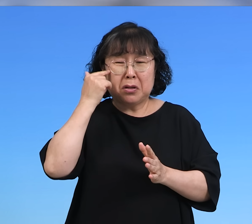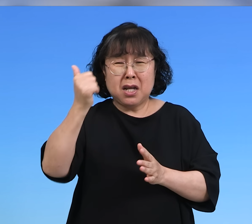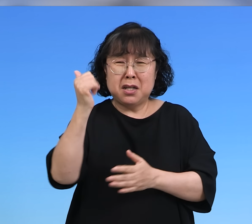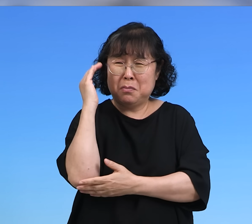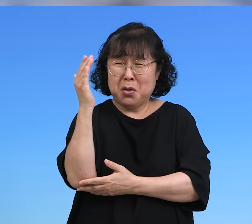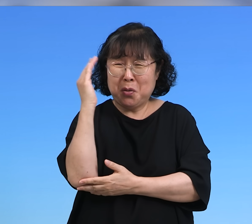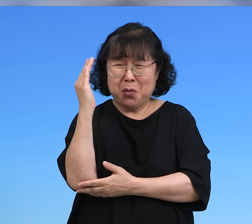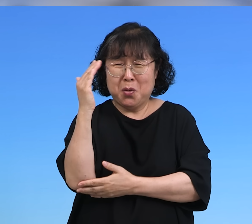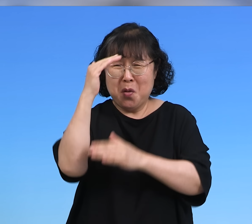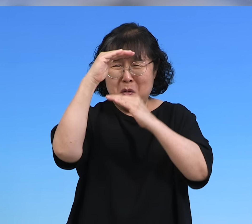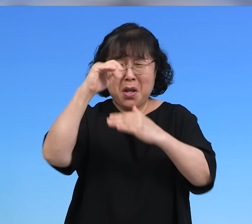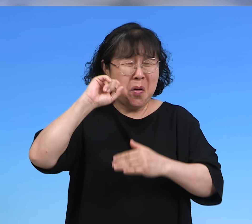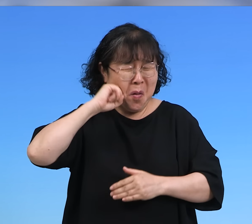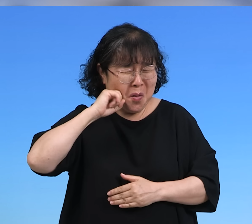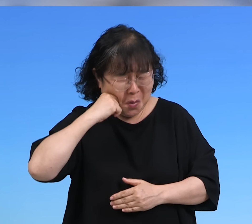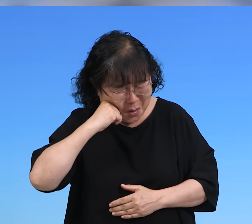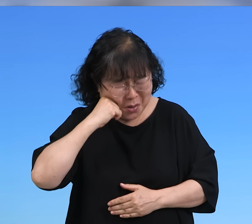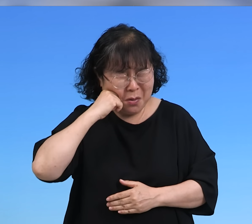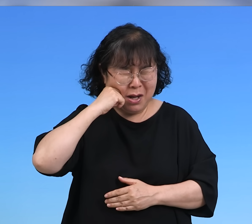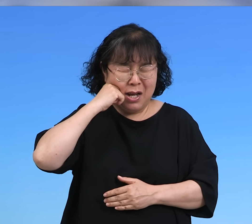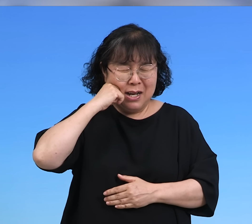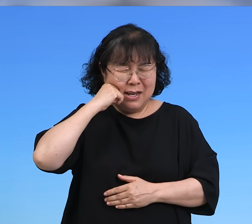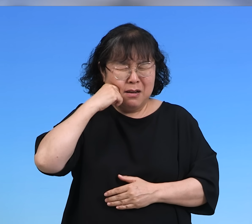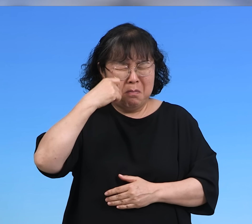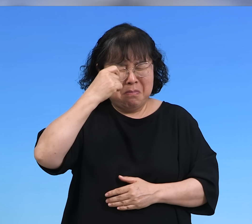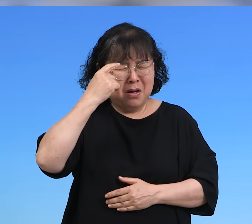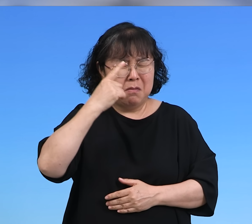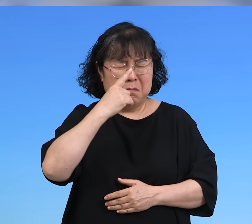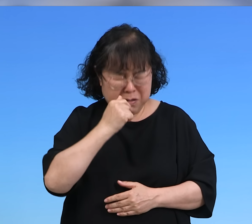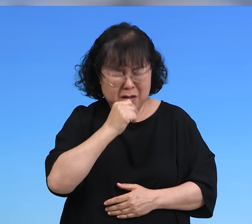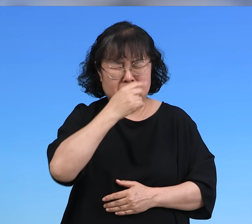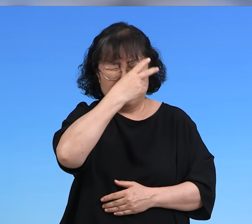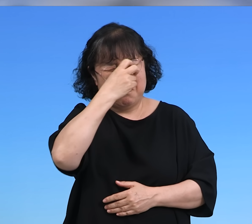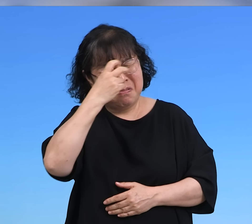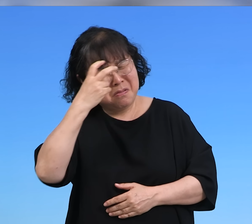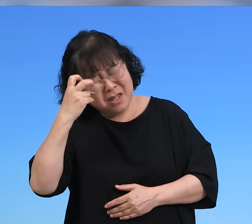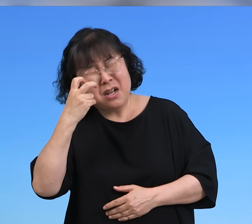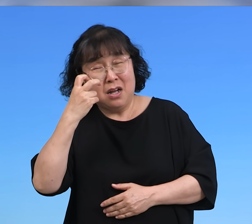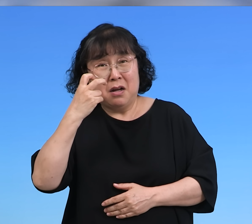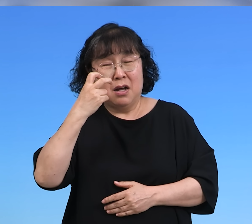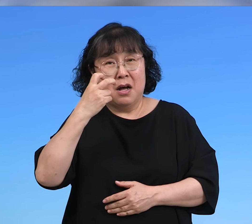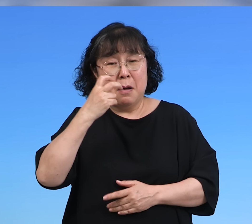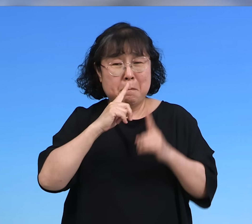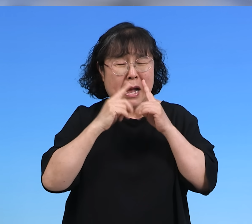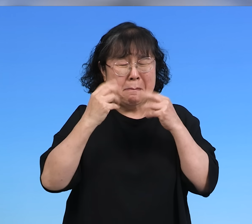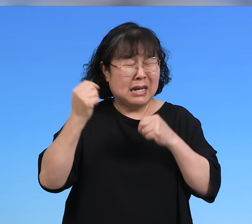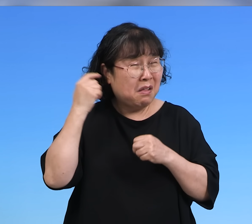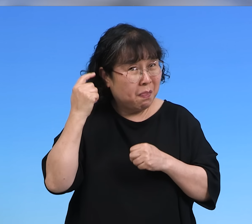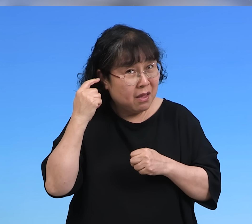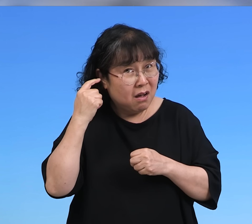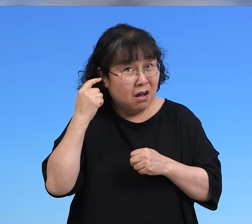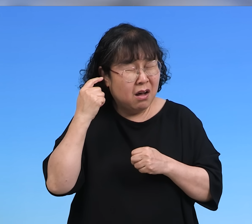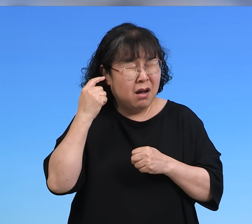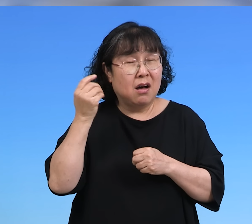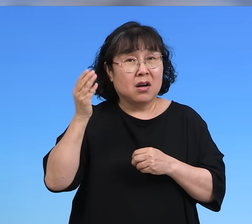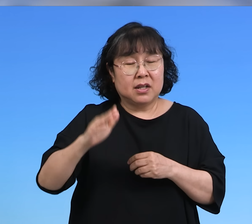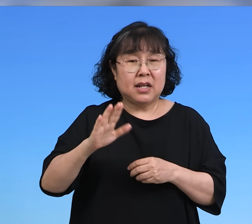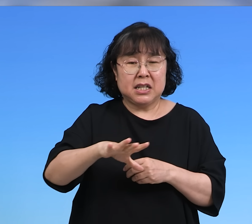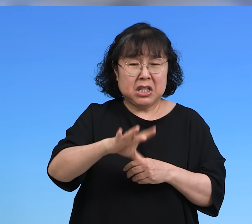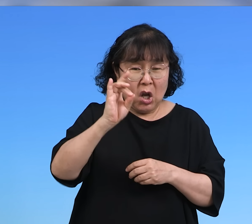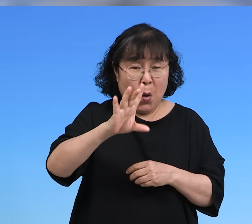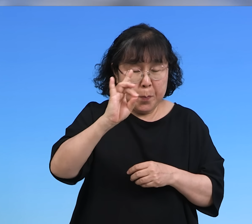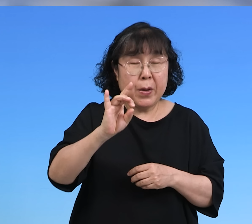맨날 그렇게 불평했는데, 그래서 이제 많이 울었어요. 그때는요 설교 한 10번 하면 한 4번, 5번